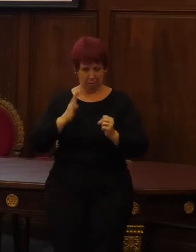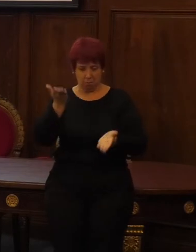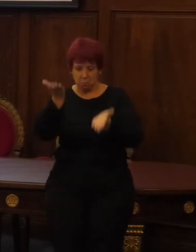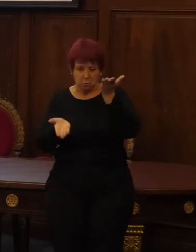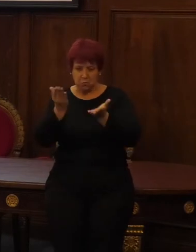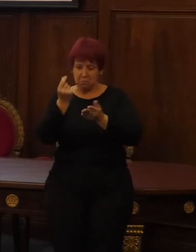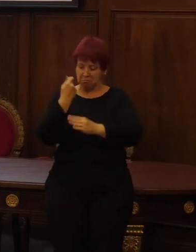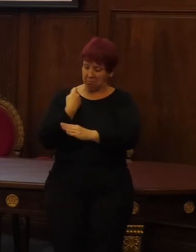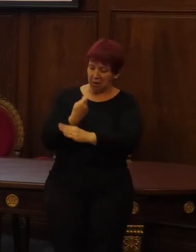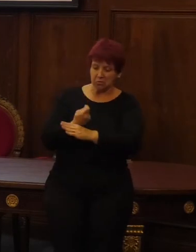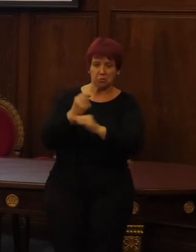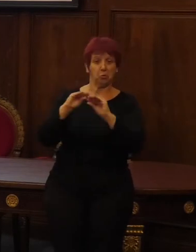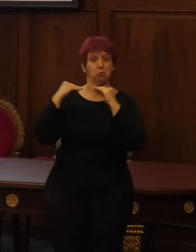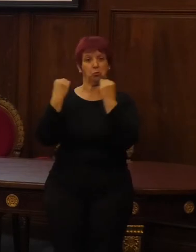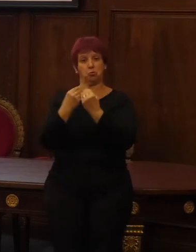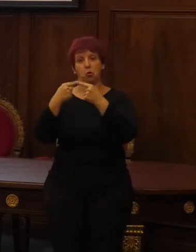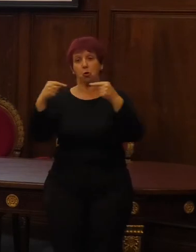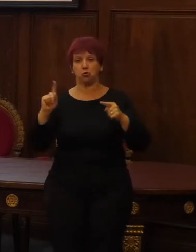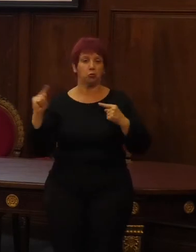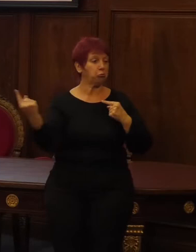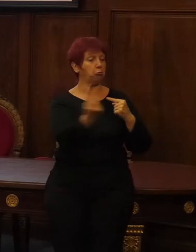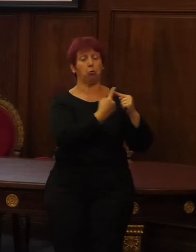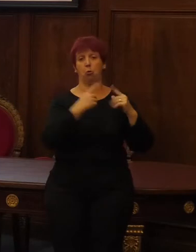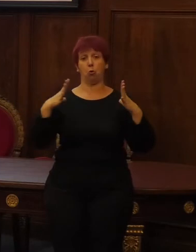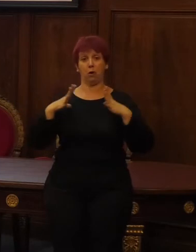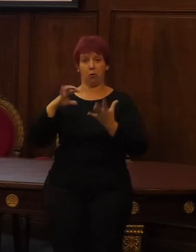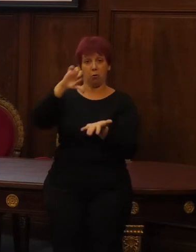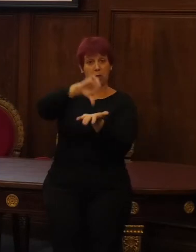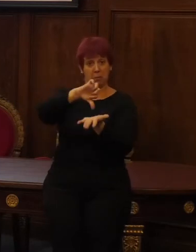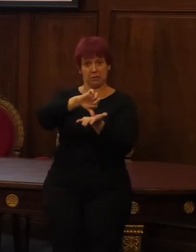justicia con el gasto y con todas las demás jubilaciones del país,